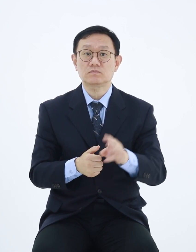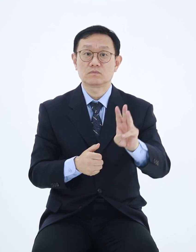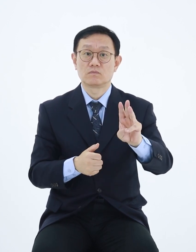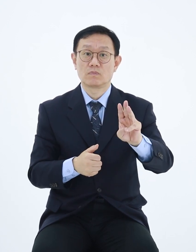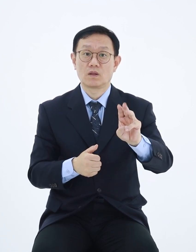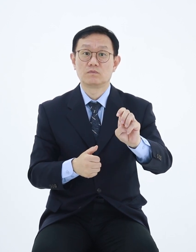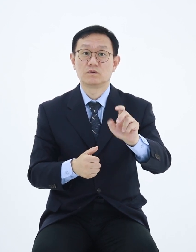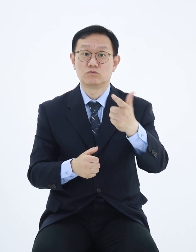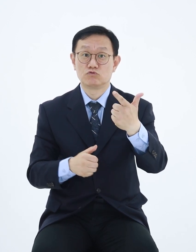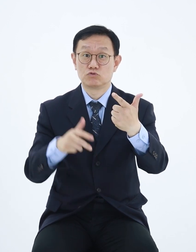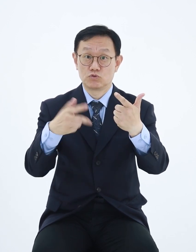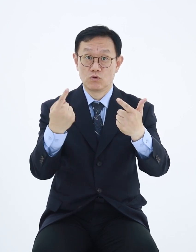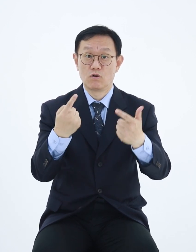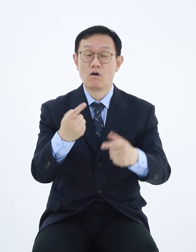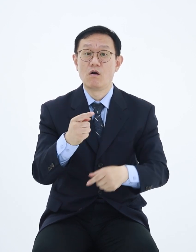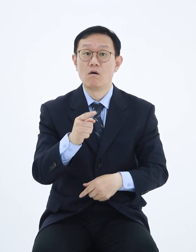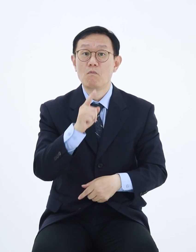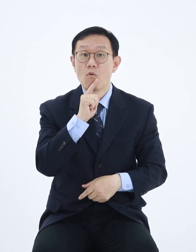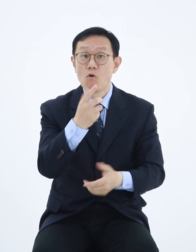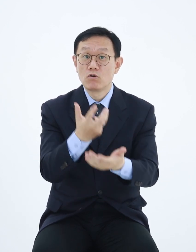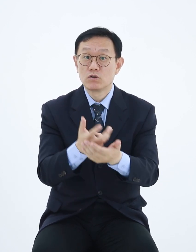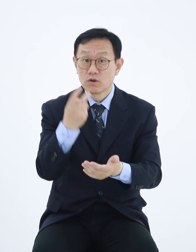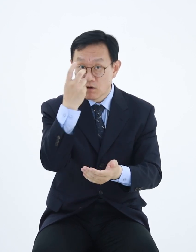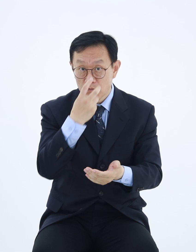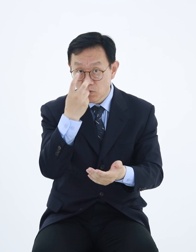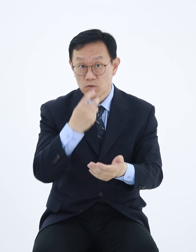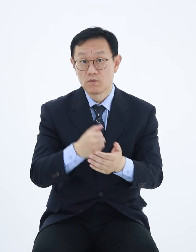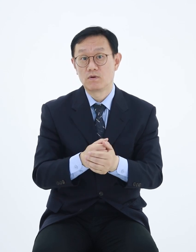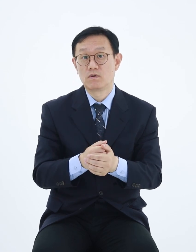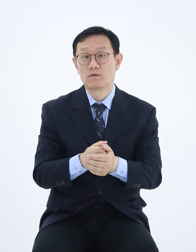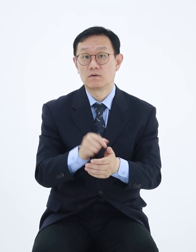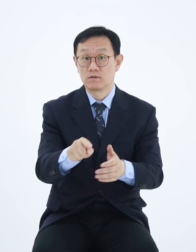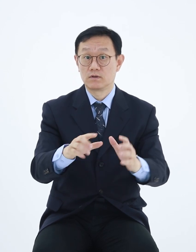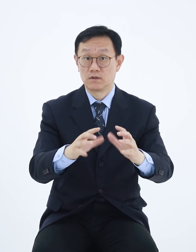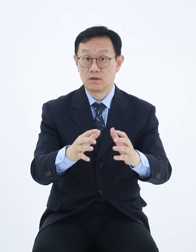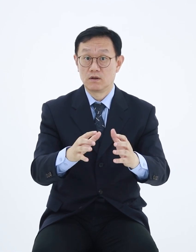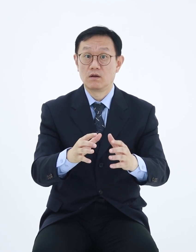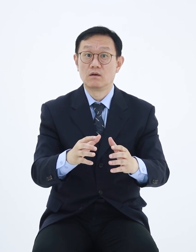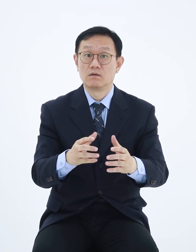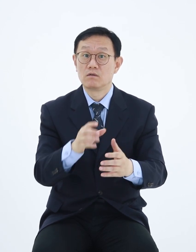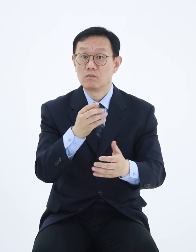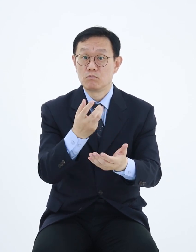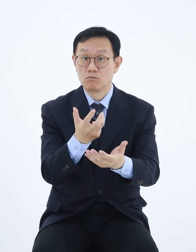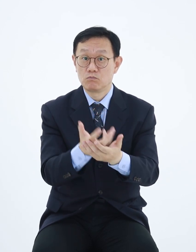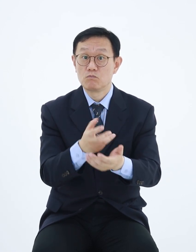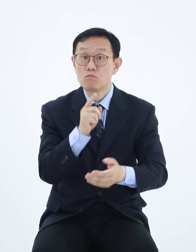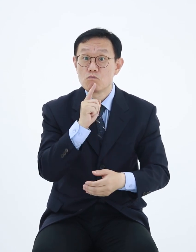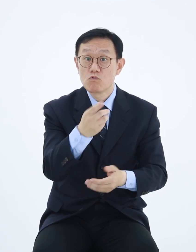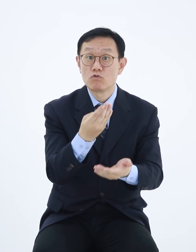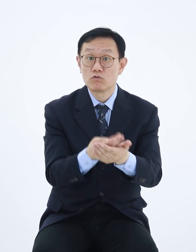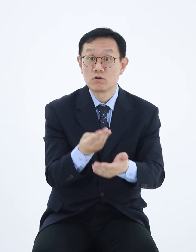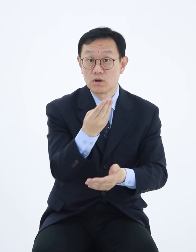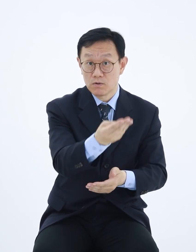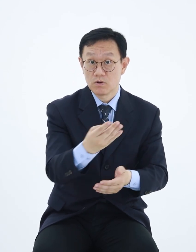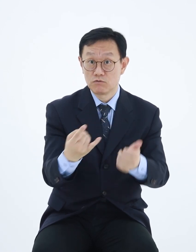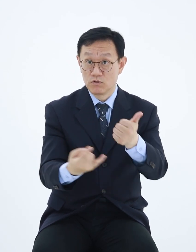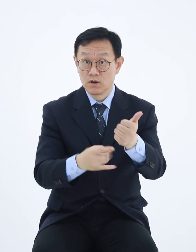제36조 보고서의 검토. 당사국이 국가 보고서를 위원회에 제출하면 위원회는 각 보고서를